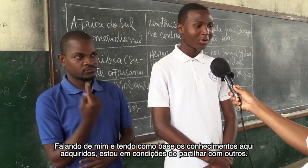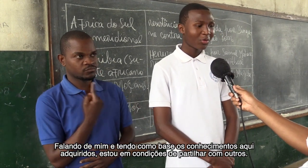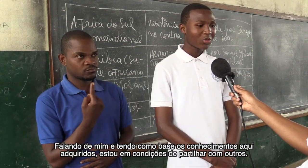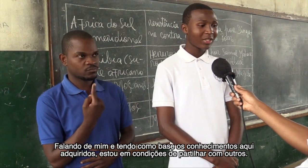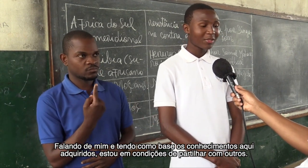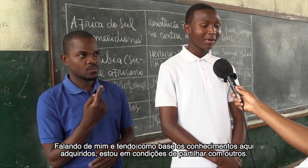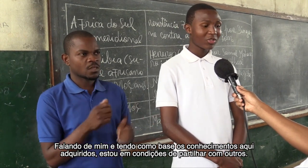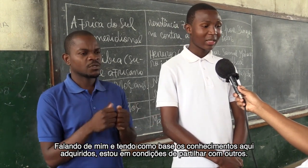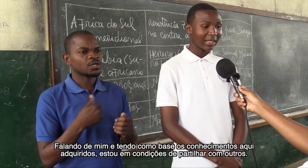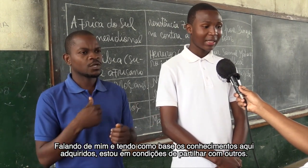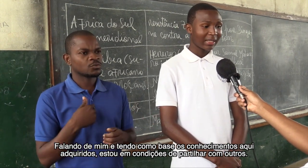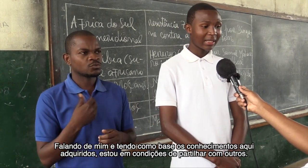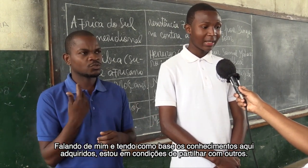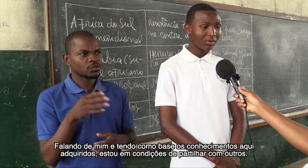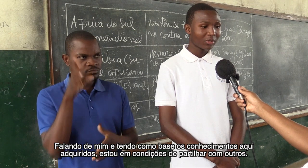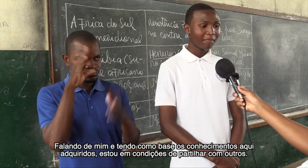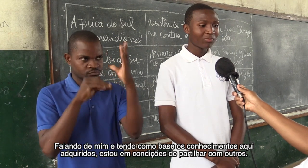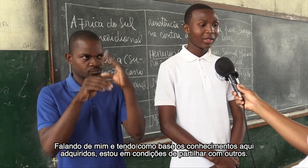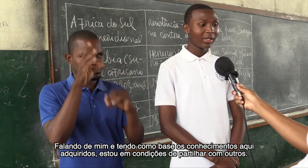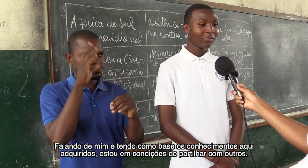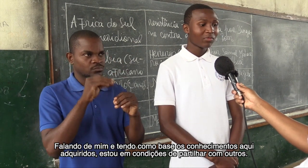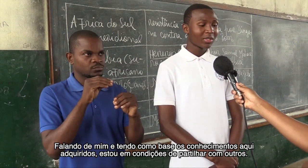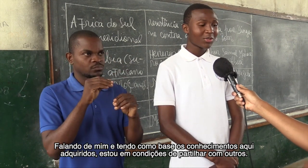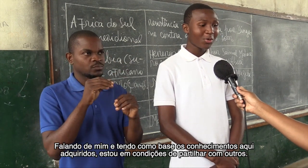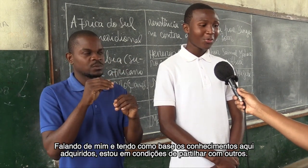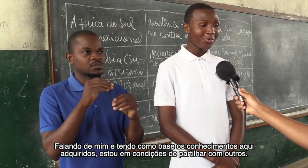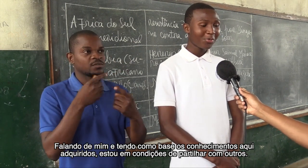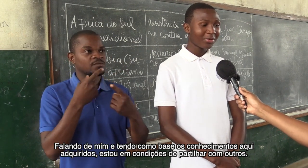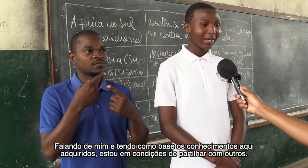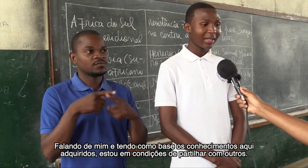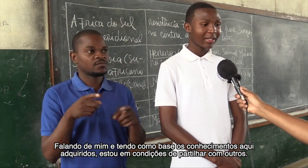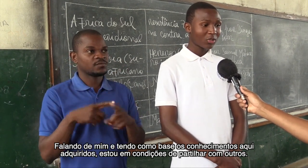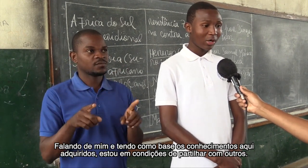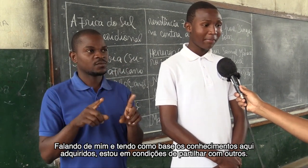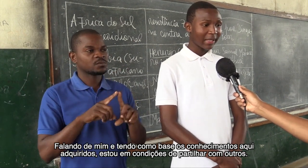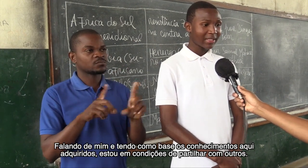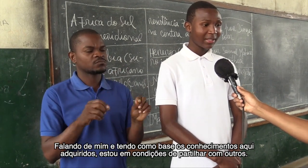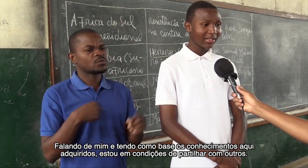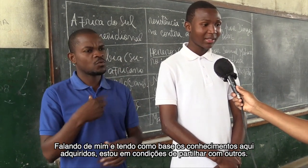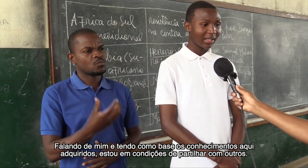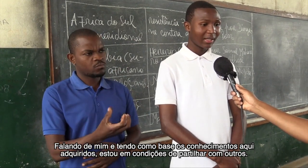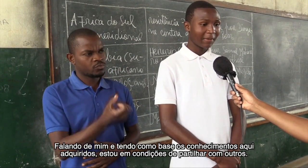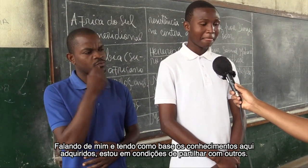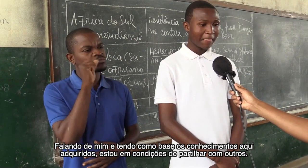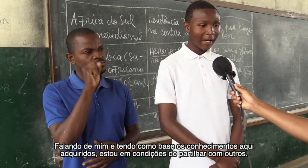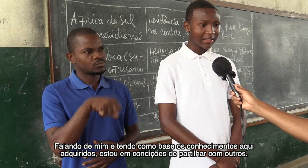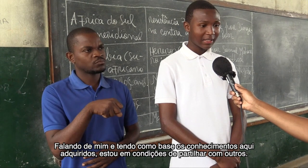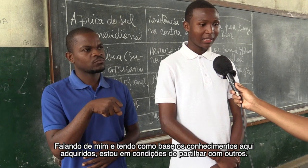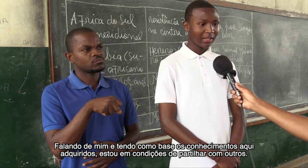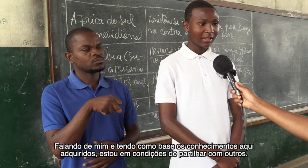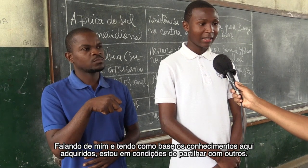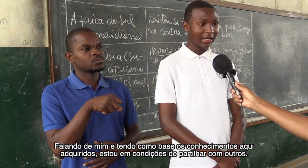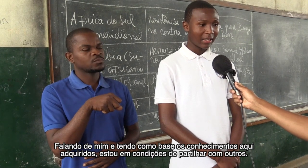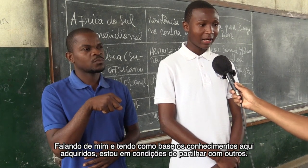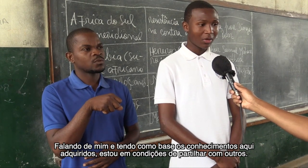de acordo com os conhecimentos aqui adquiridos, estou capaz sim de dar